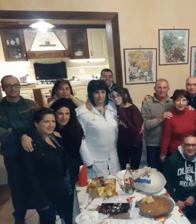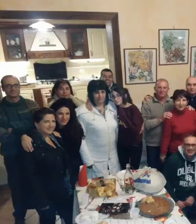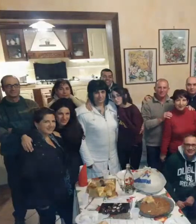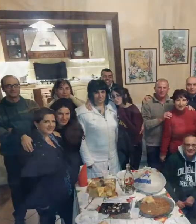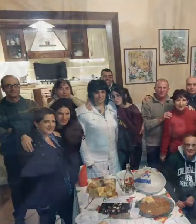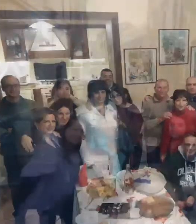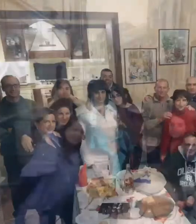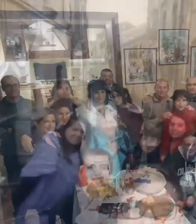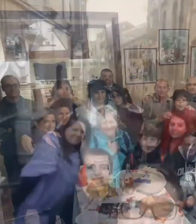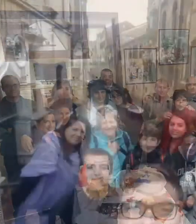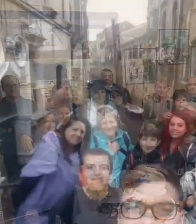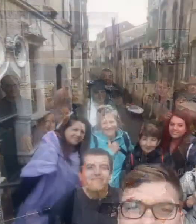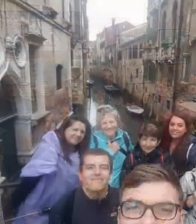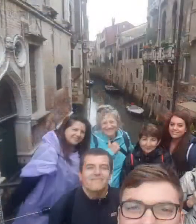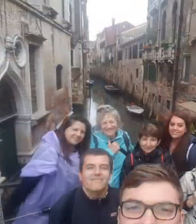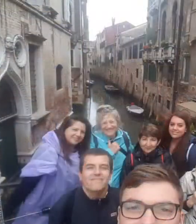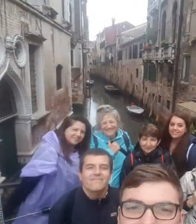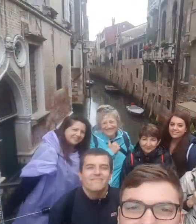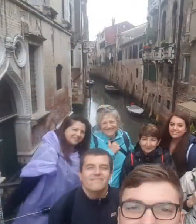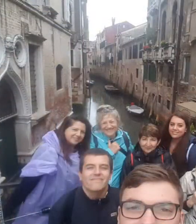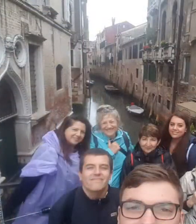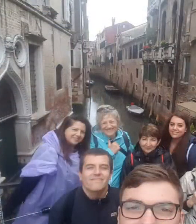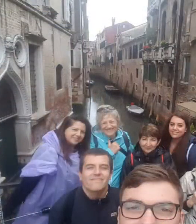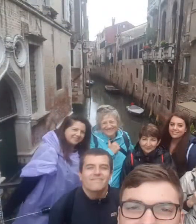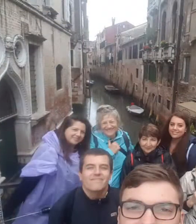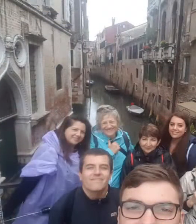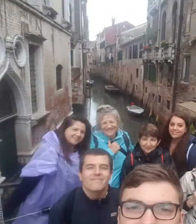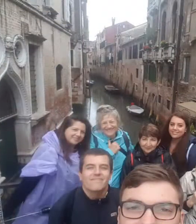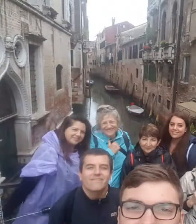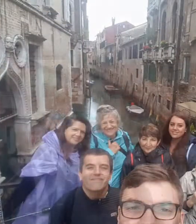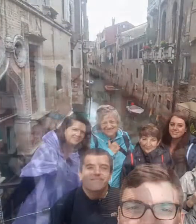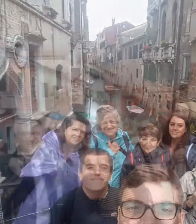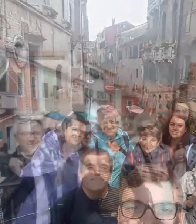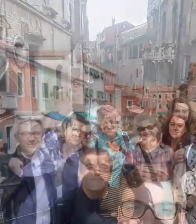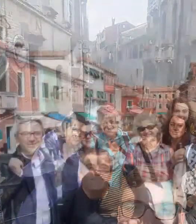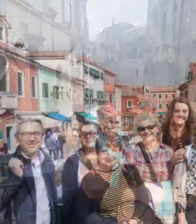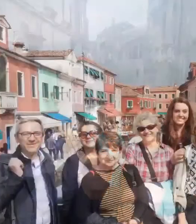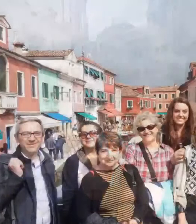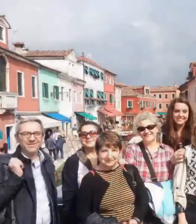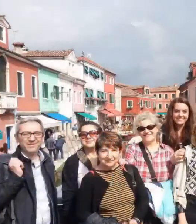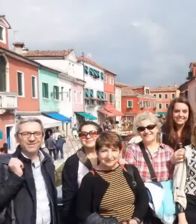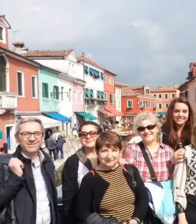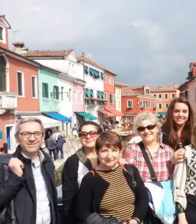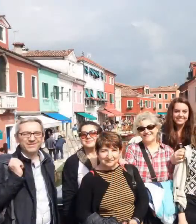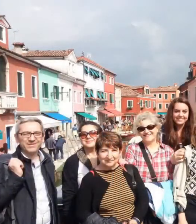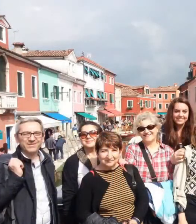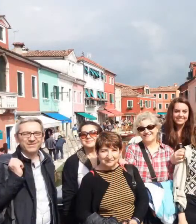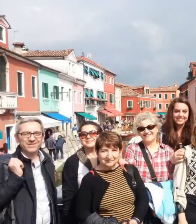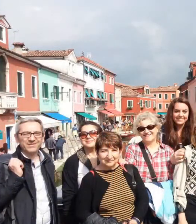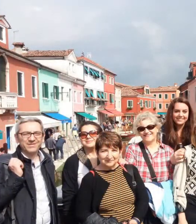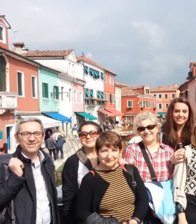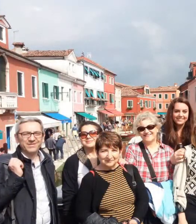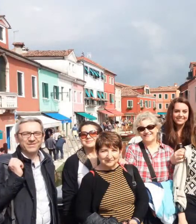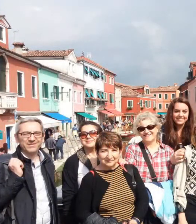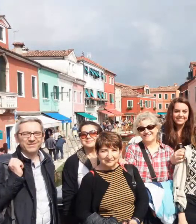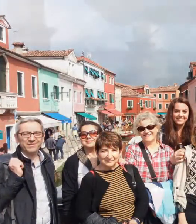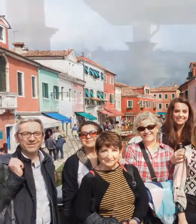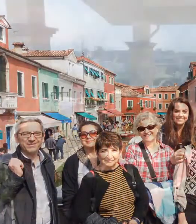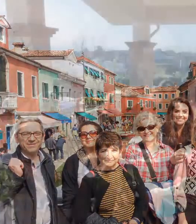questo è ciò che voleva Dio